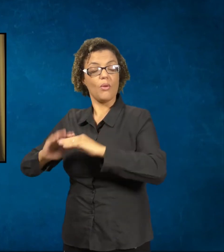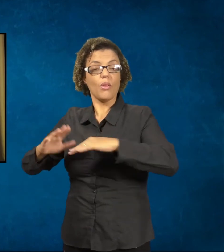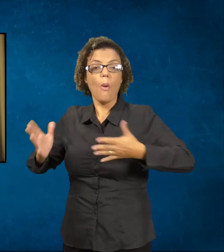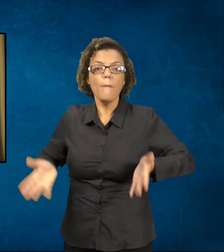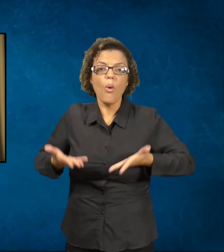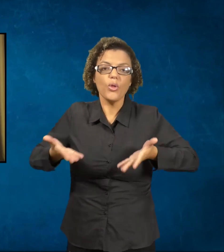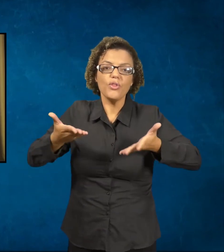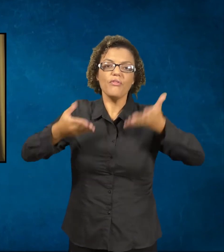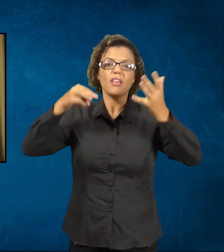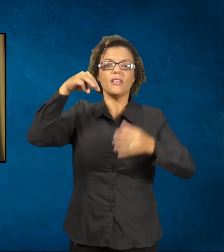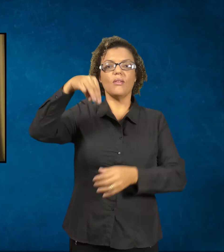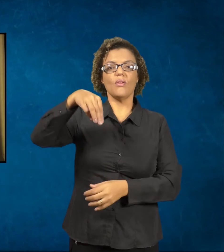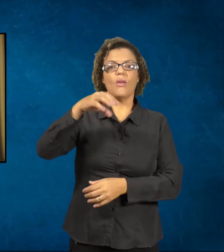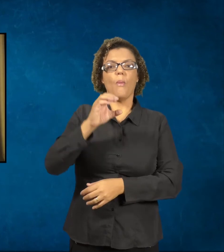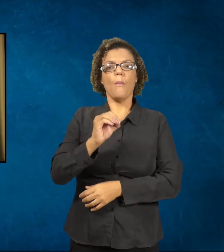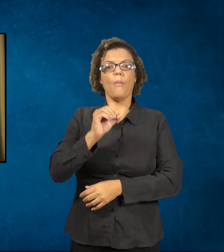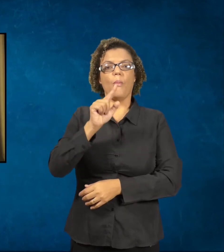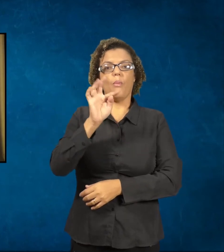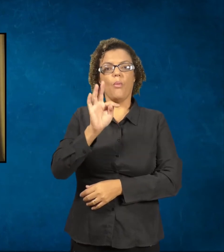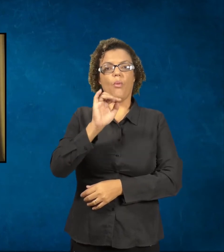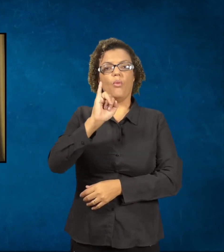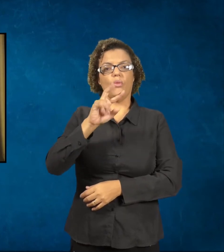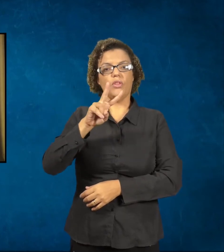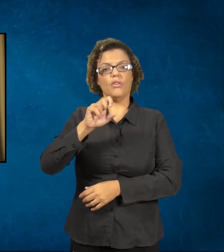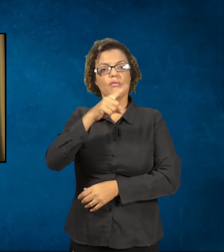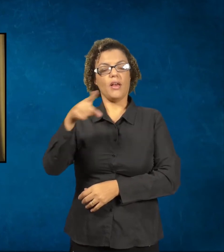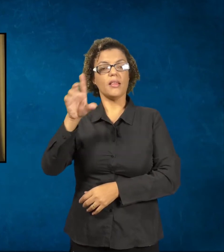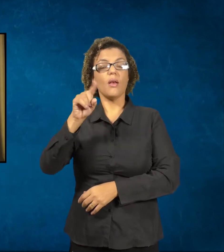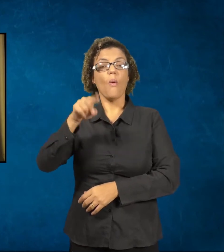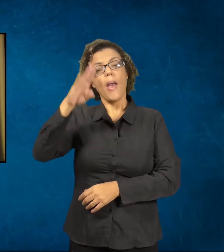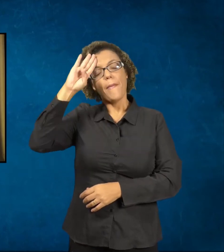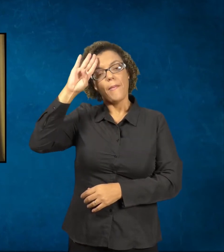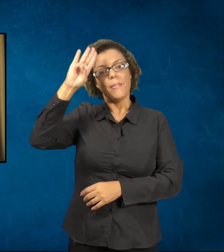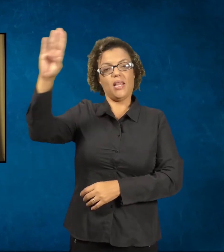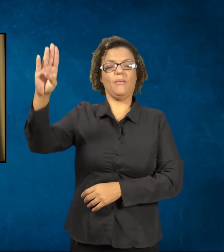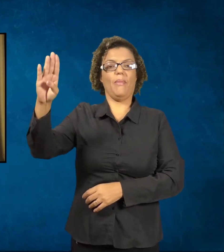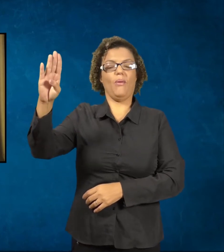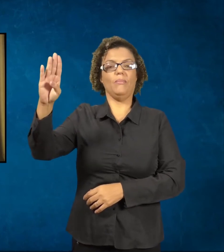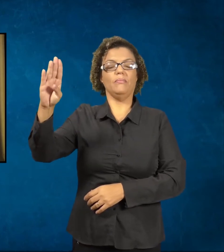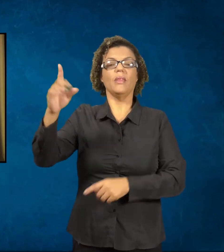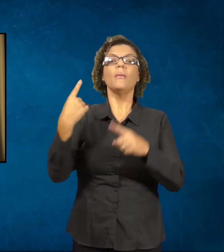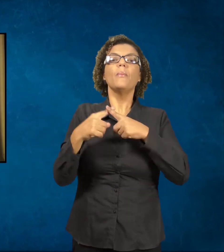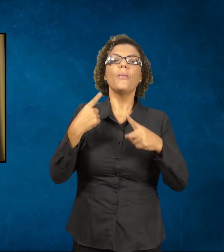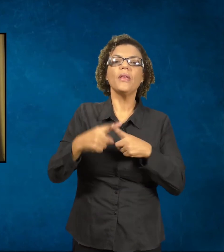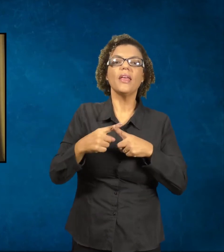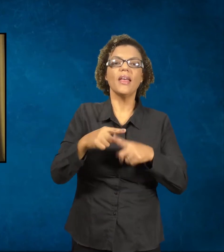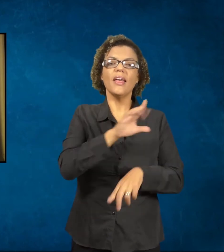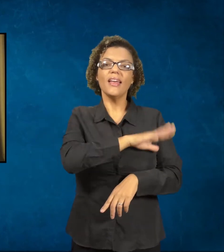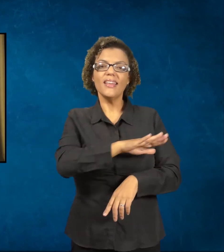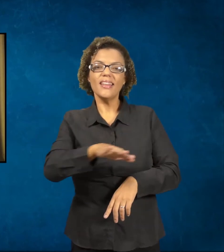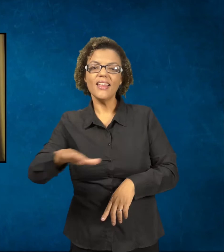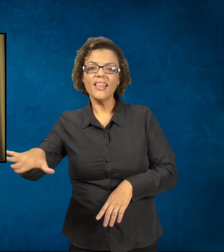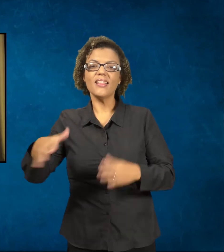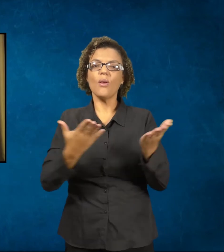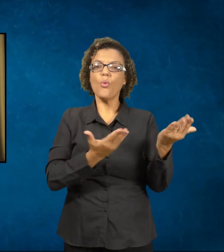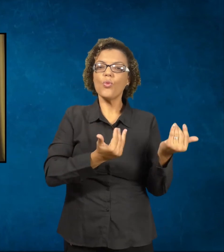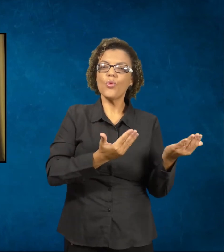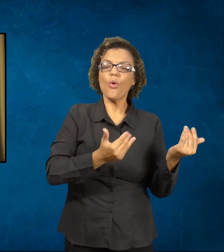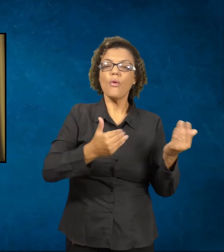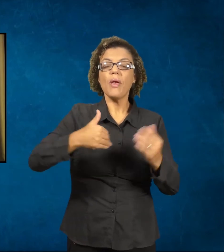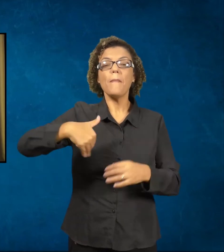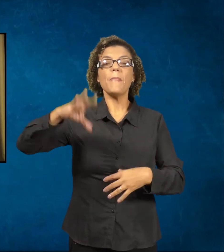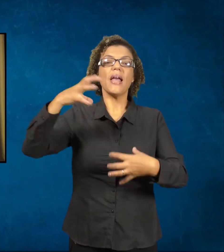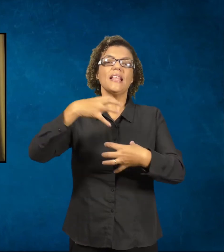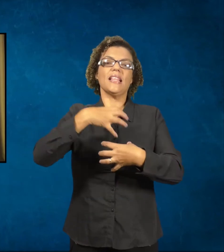um jovem, uma criança, um adolescente, eles são mais sensíveis ao estado de espírito que temos do que aquilo que